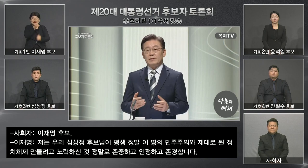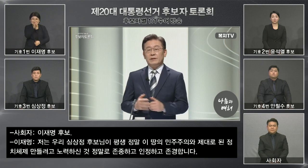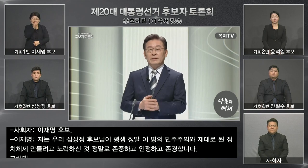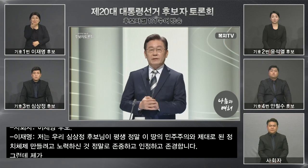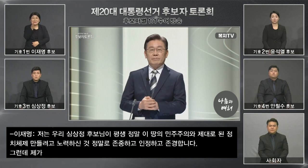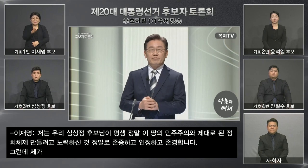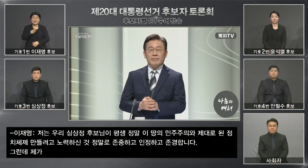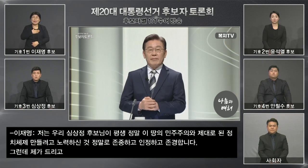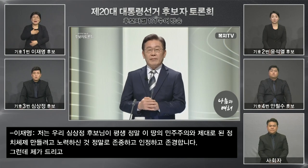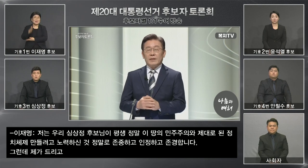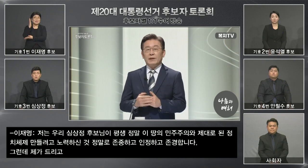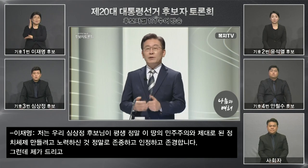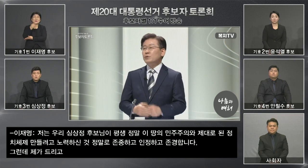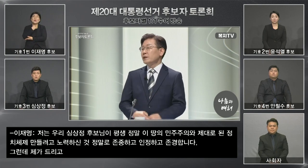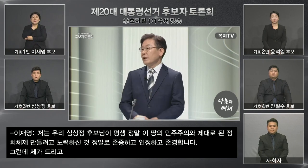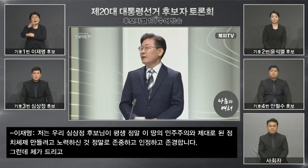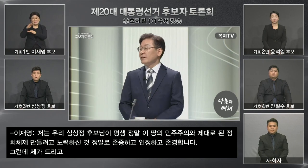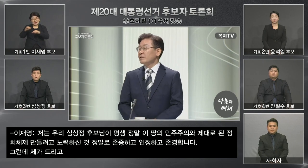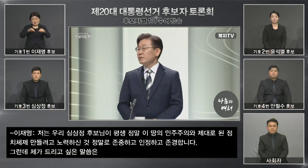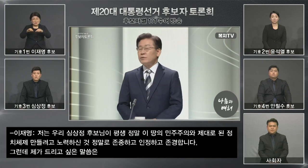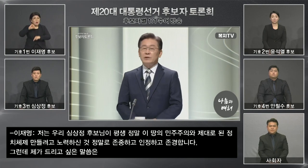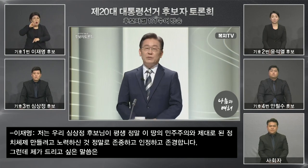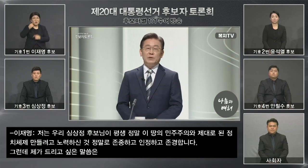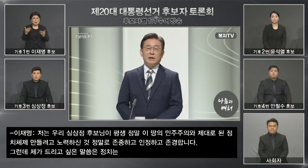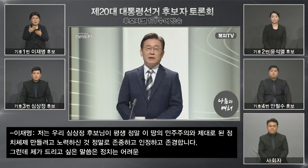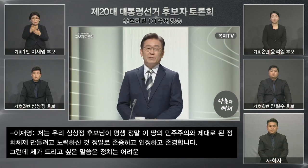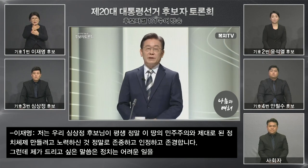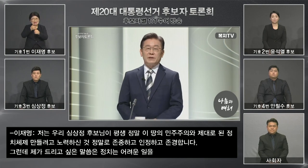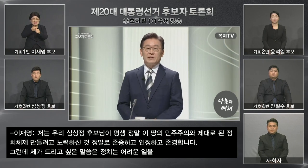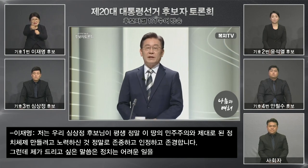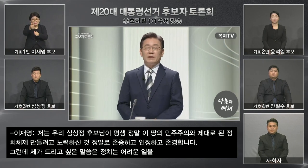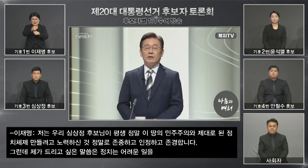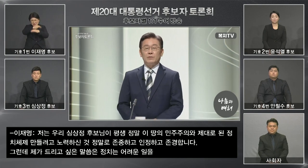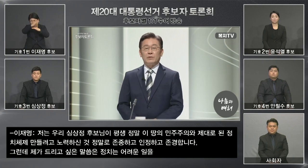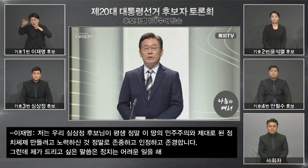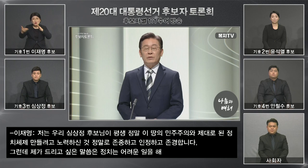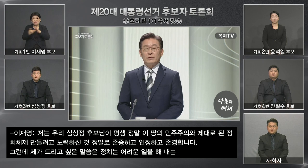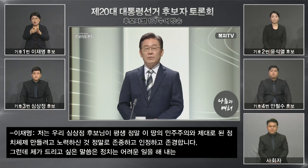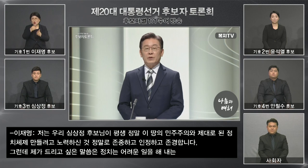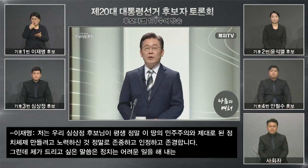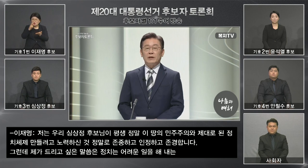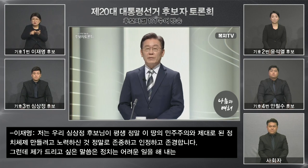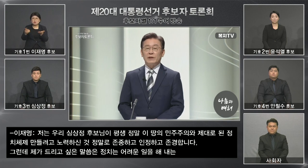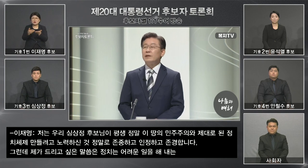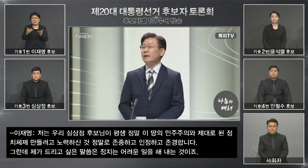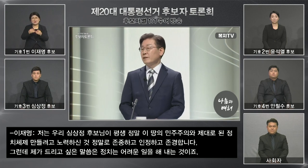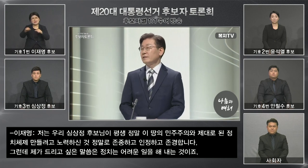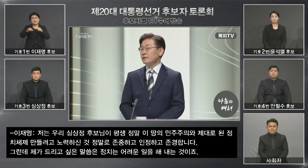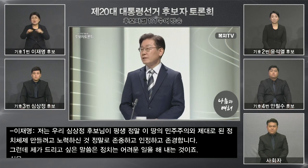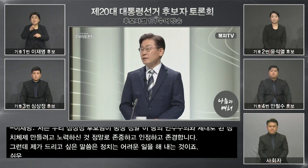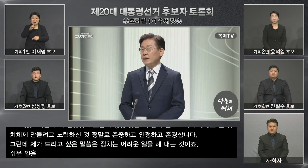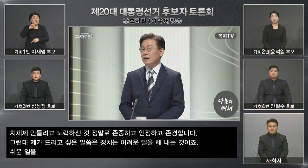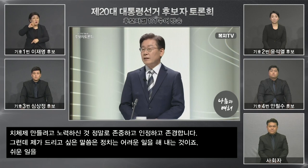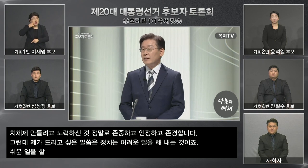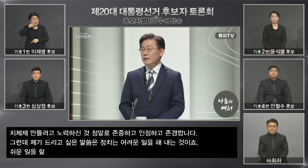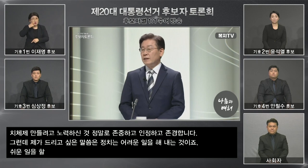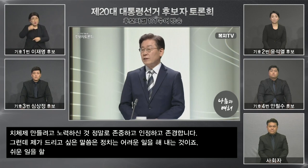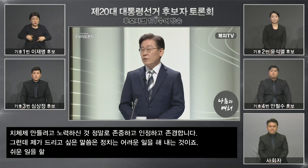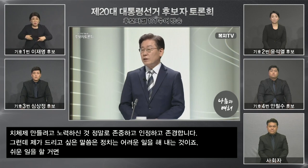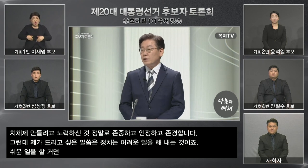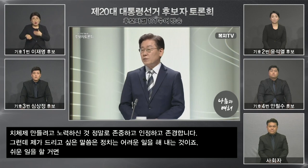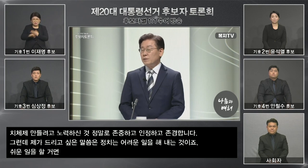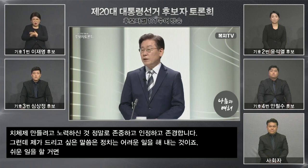정치는 어려운 일을 해내는 것이죠. 쉬운 일을 할 거면 그건 정치가 아니라고 보고 또 필요하다면 기를 내는 것이 정치다.